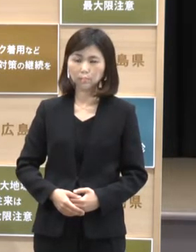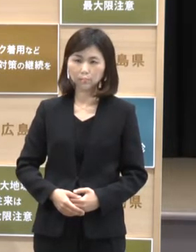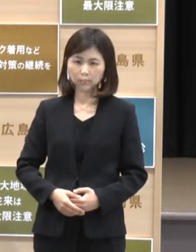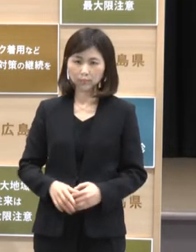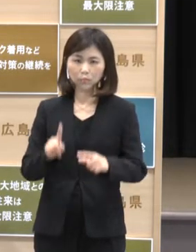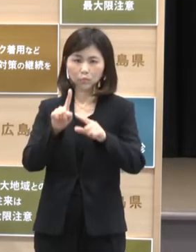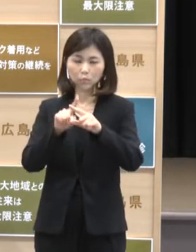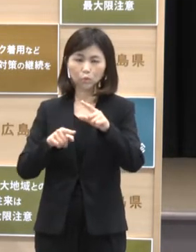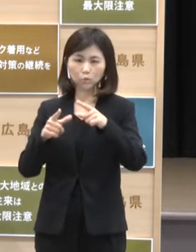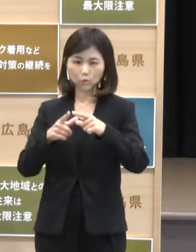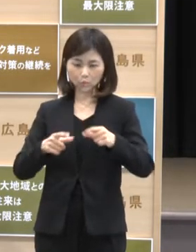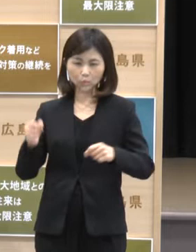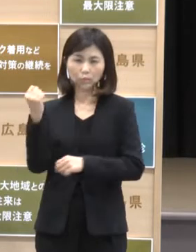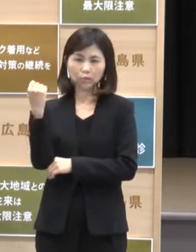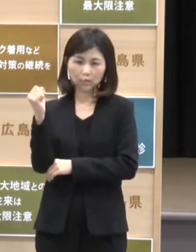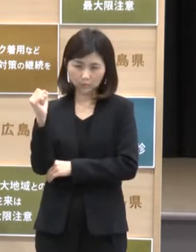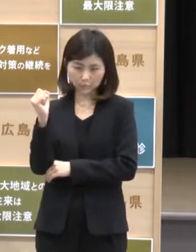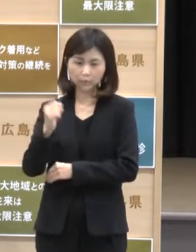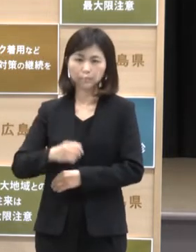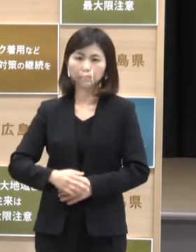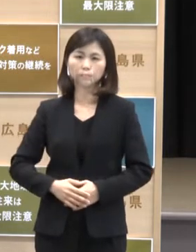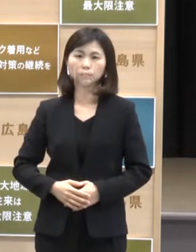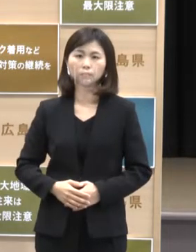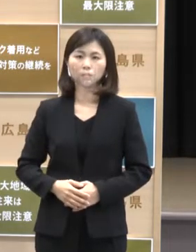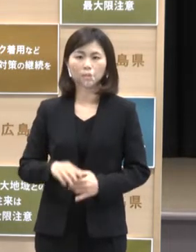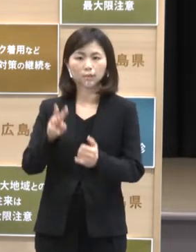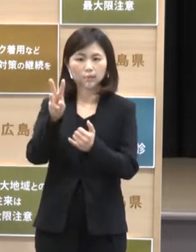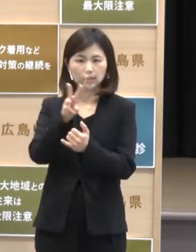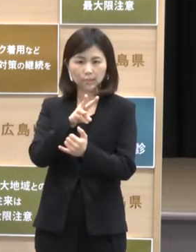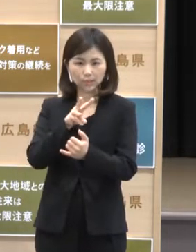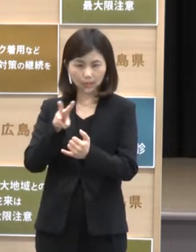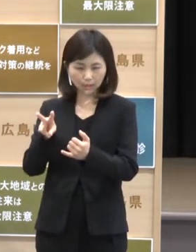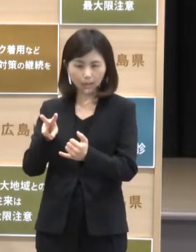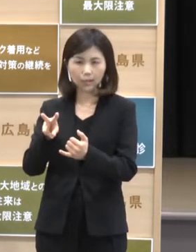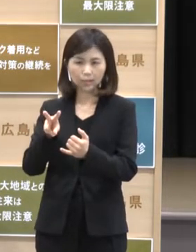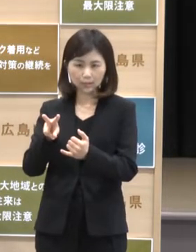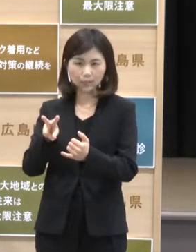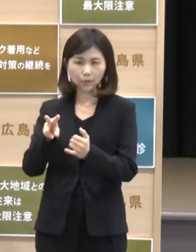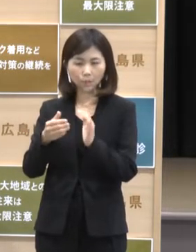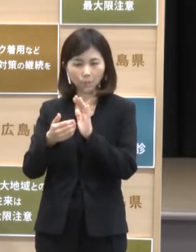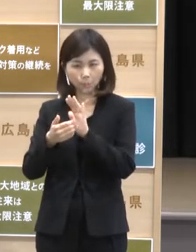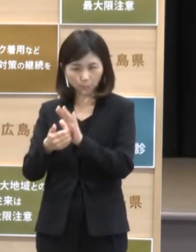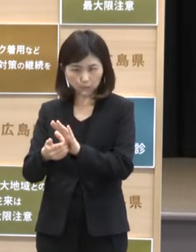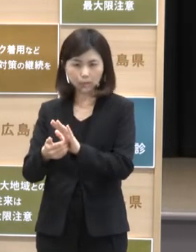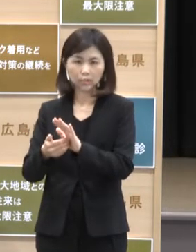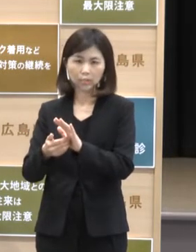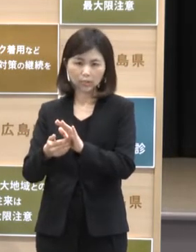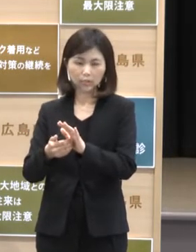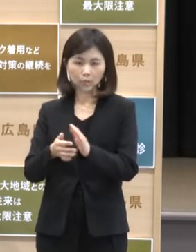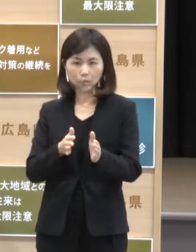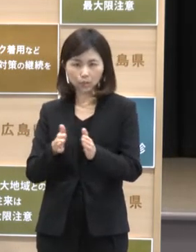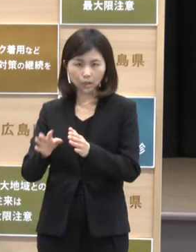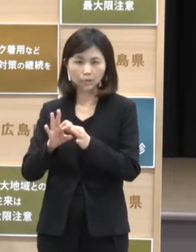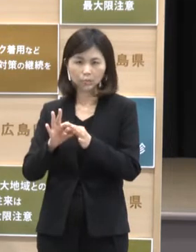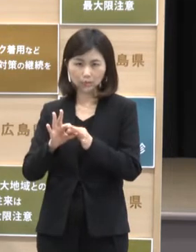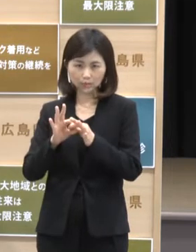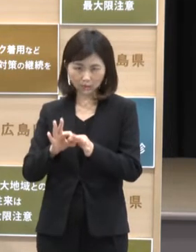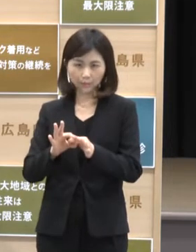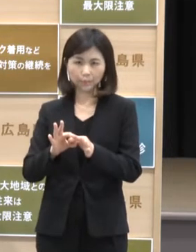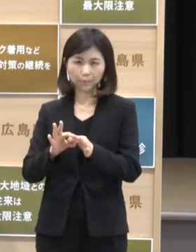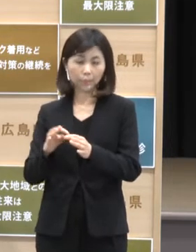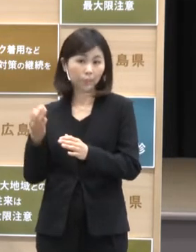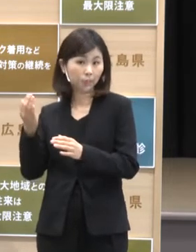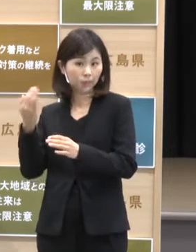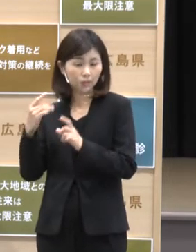中国新聞の木戸といいます。災害への備えについて伺いたいんですが、先日発表